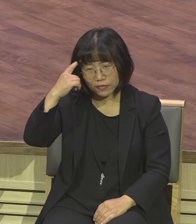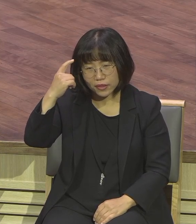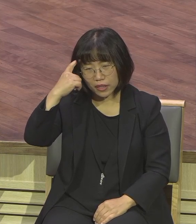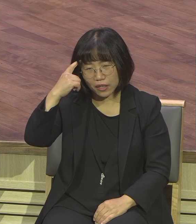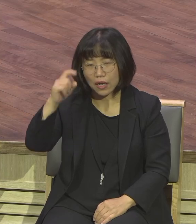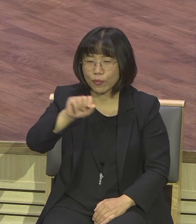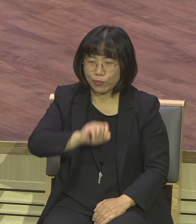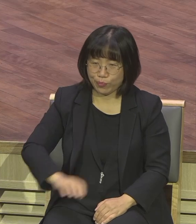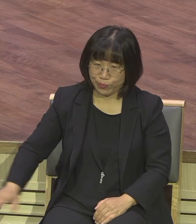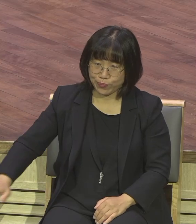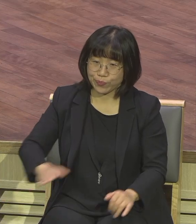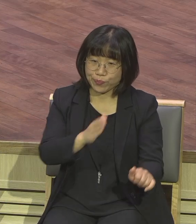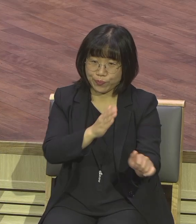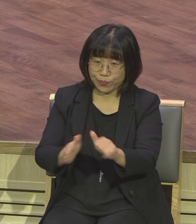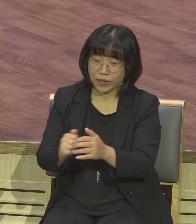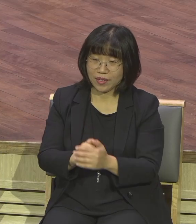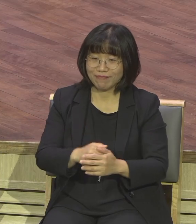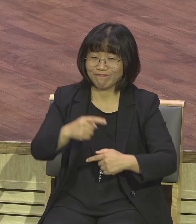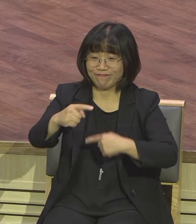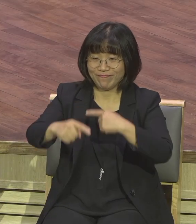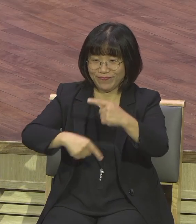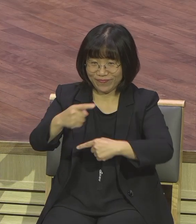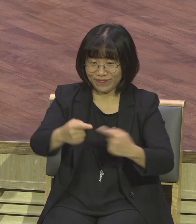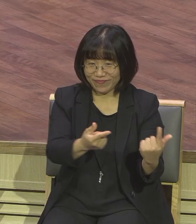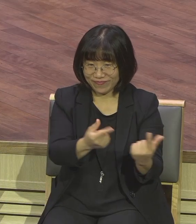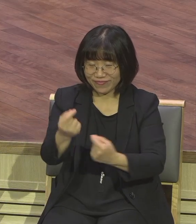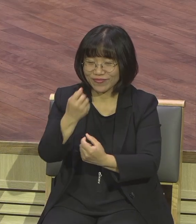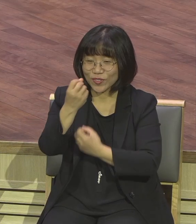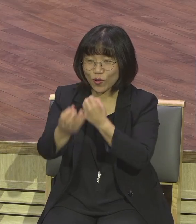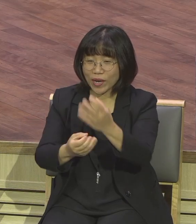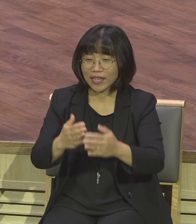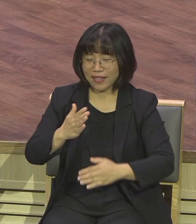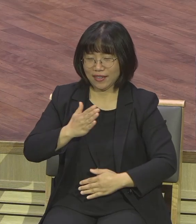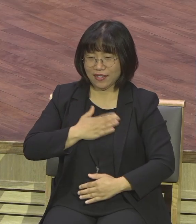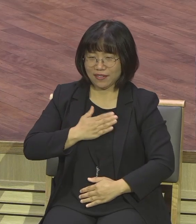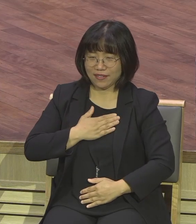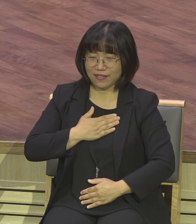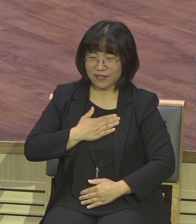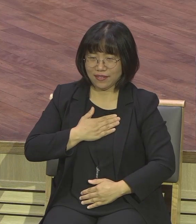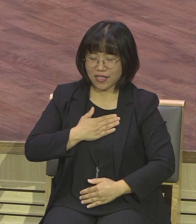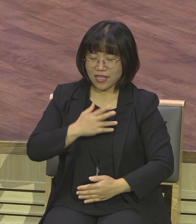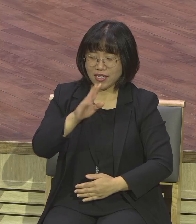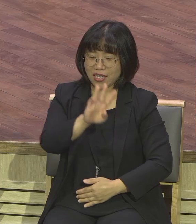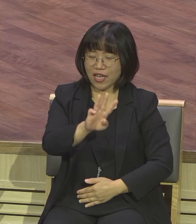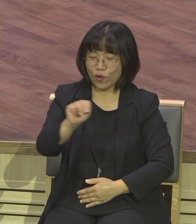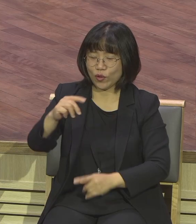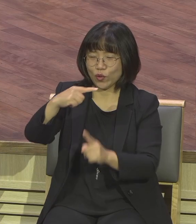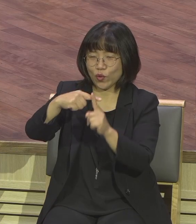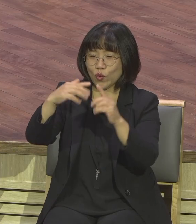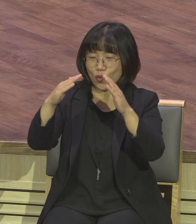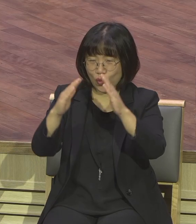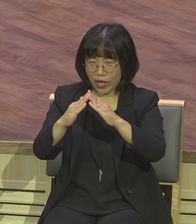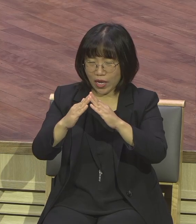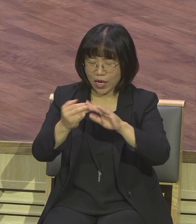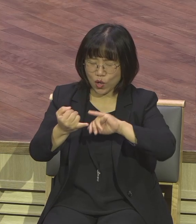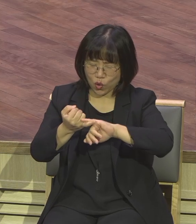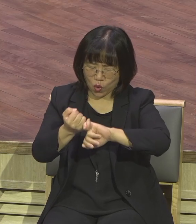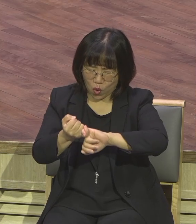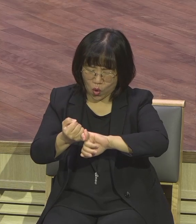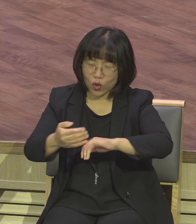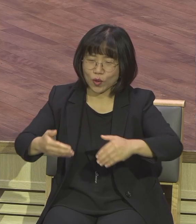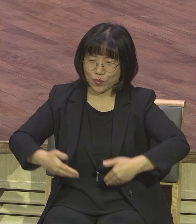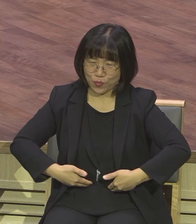지금. 다 같이 한번 같이 고백해 봅시다. 나는 여원교회 꼭